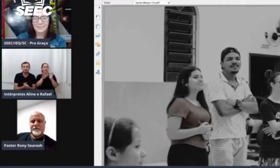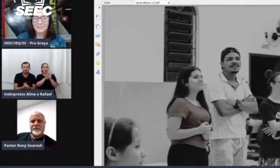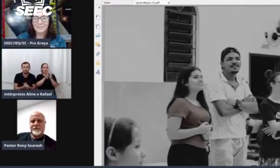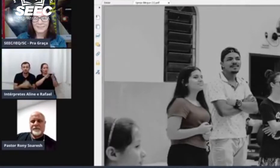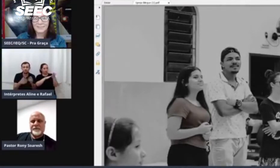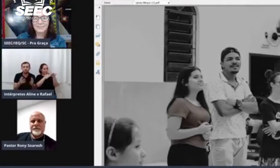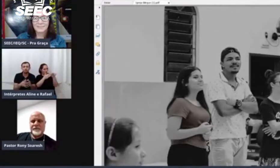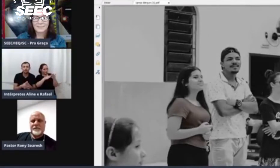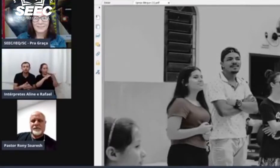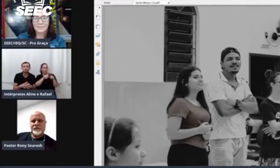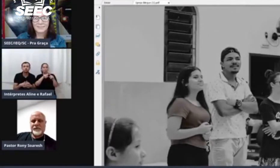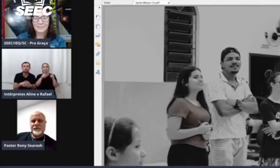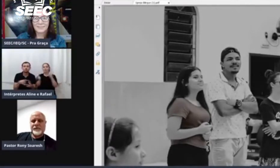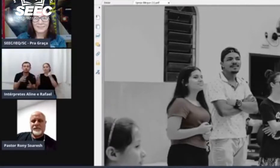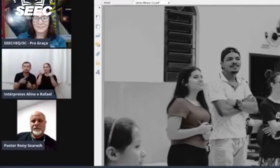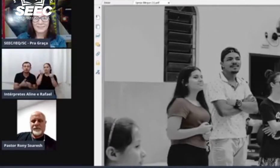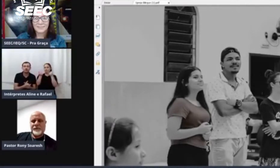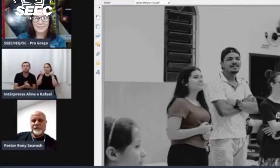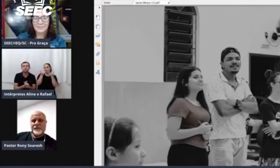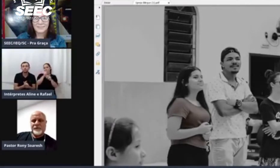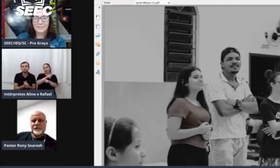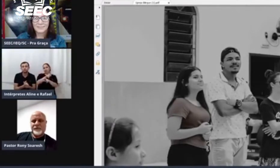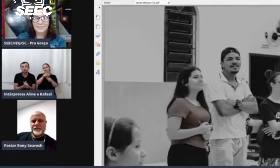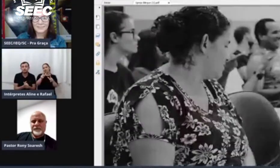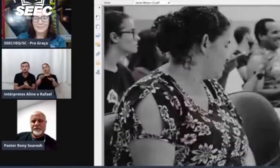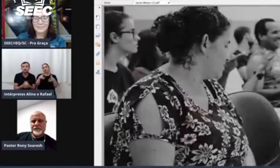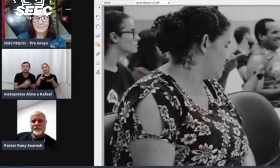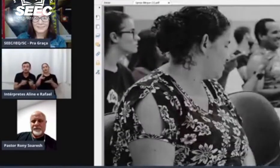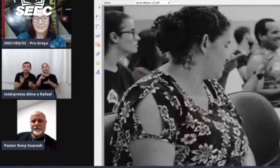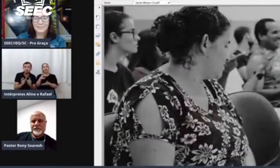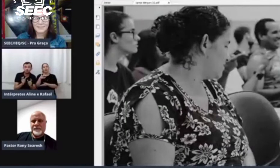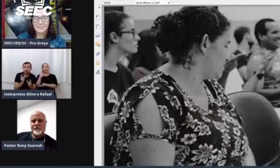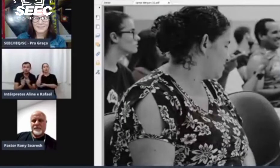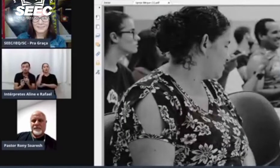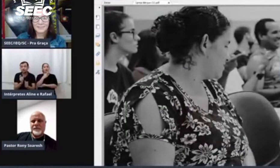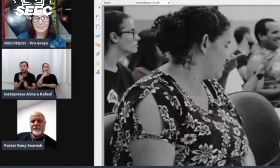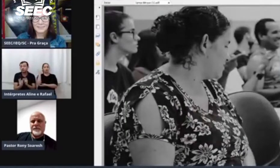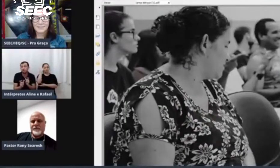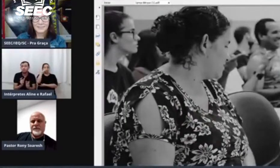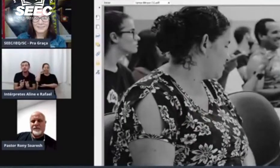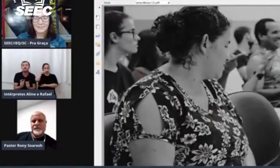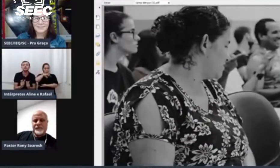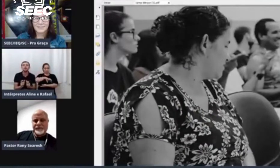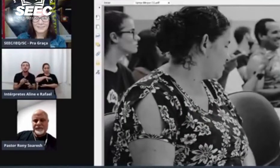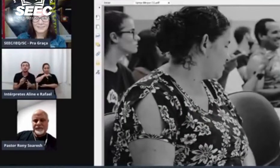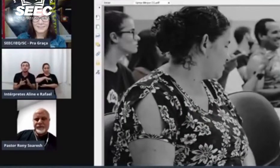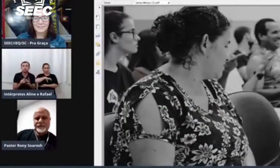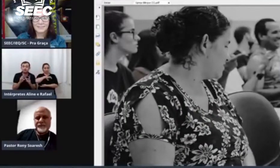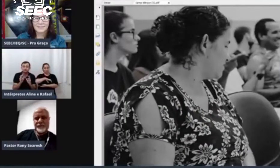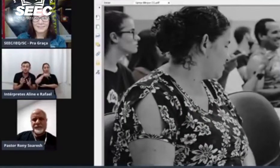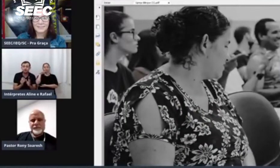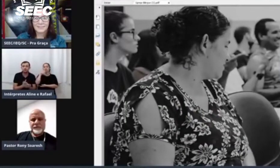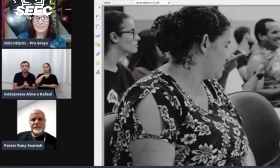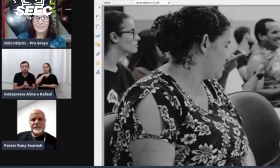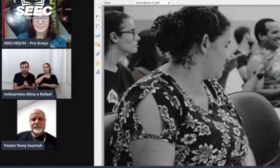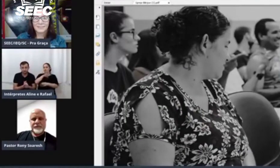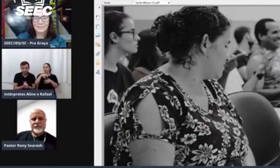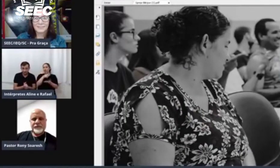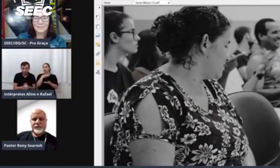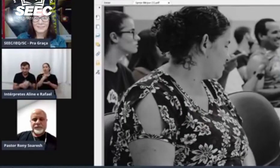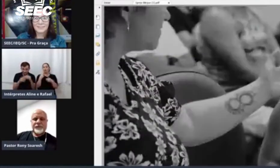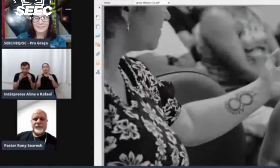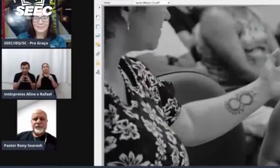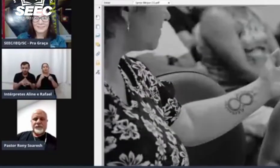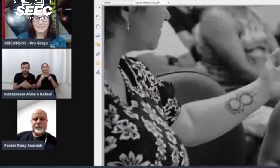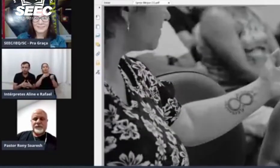fragmentada, né? Então, como a gente falou, o surdo tem dificuldade com o português, então, às vezes, tem algumas palavras que eles não compreendem, que a gente precisa passar o